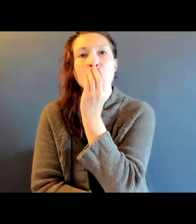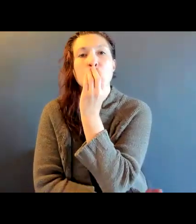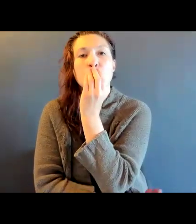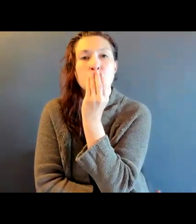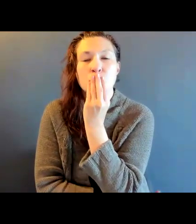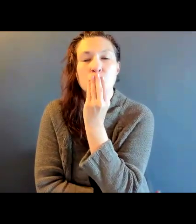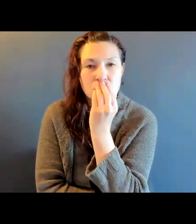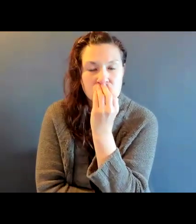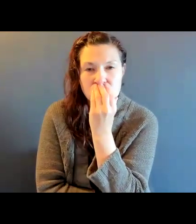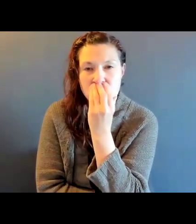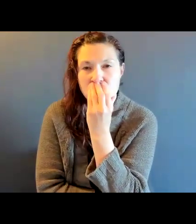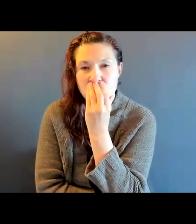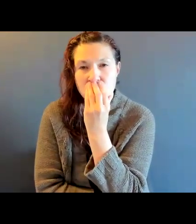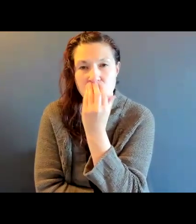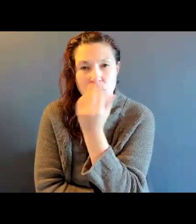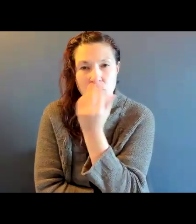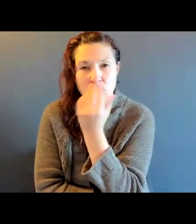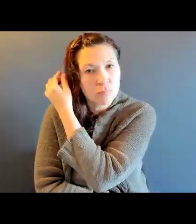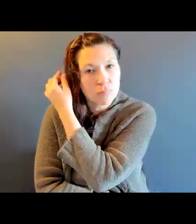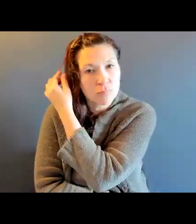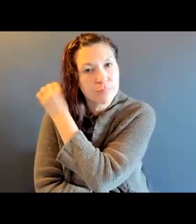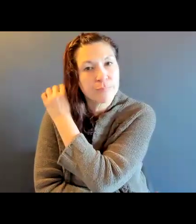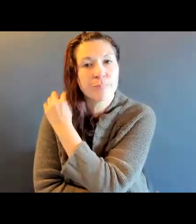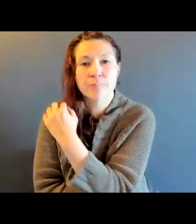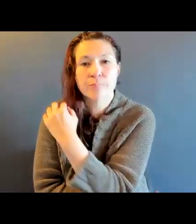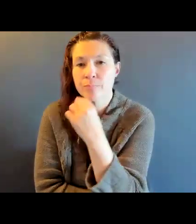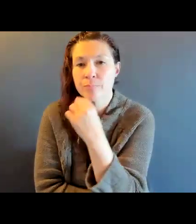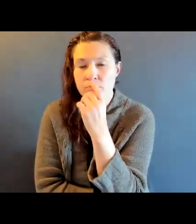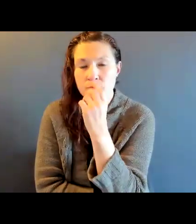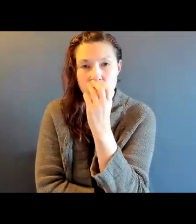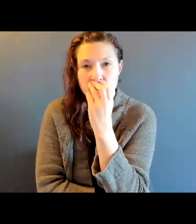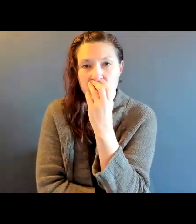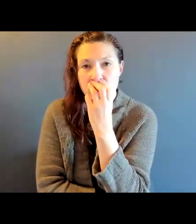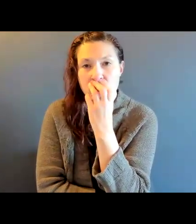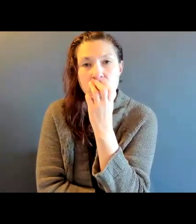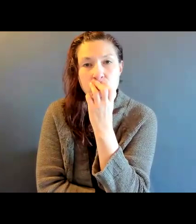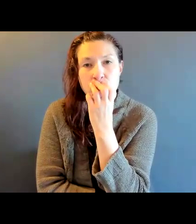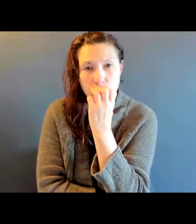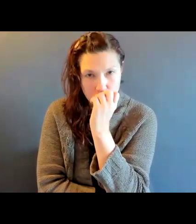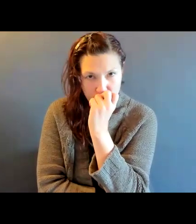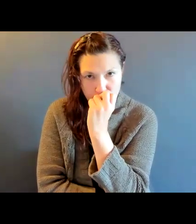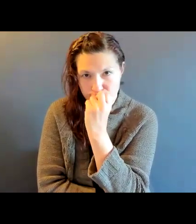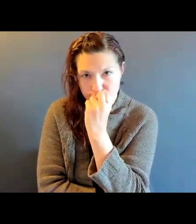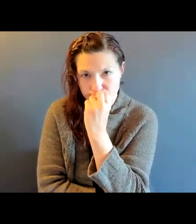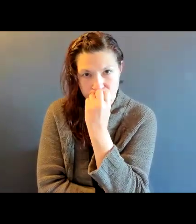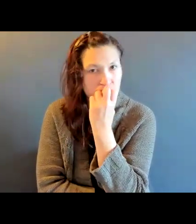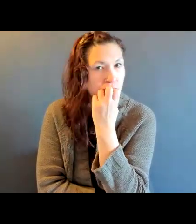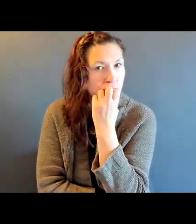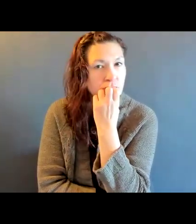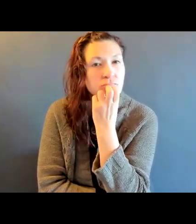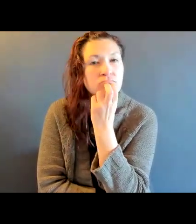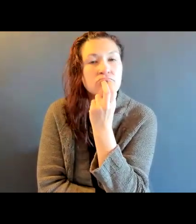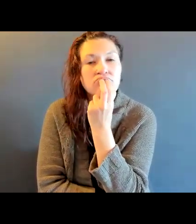fundamental para asegurar que cada estudiante reciba el apoyo necesario en esas áreas, ayudando a adaptar los